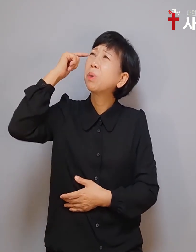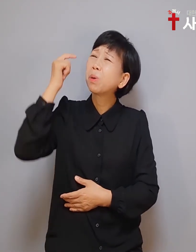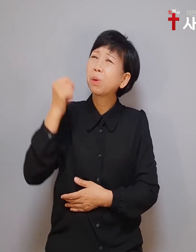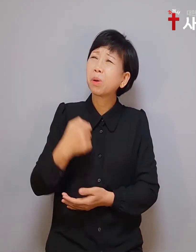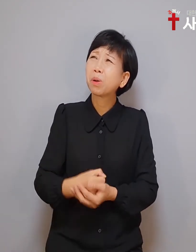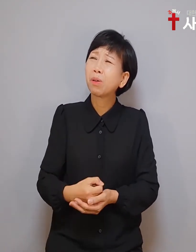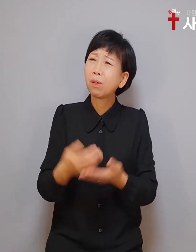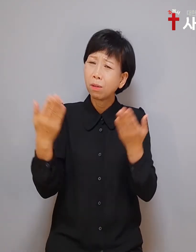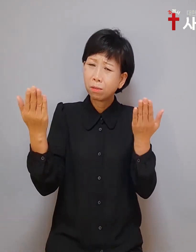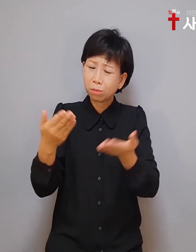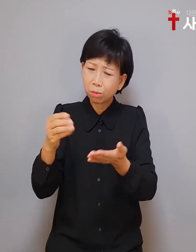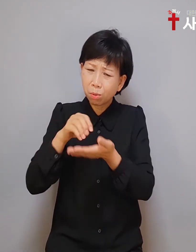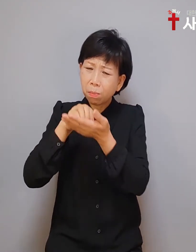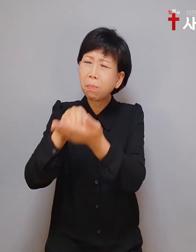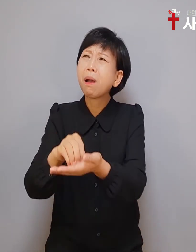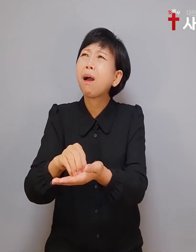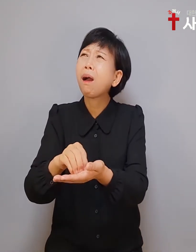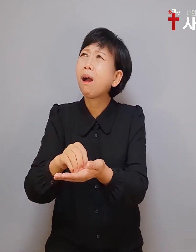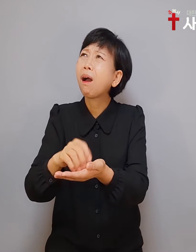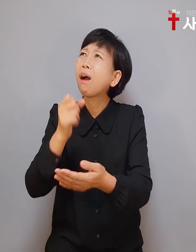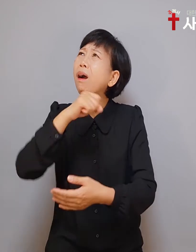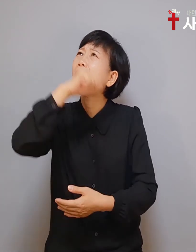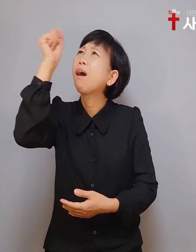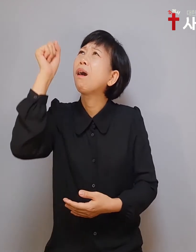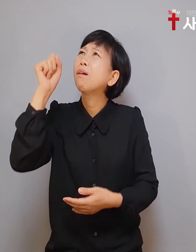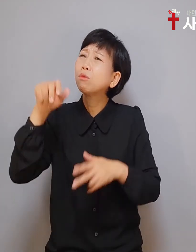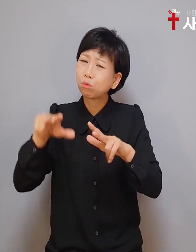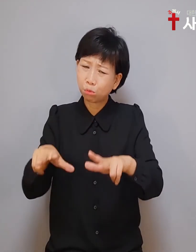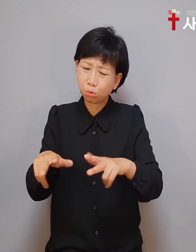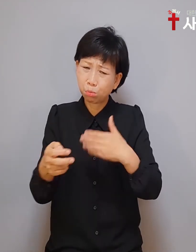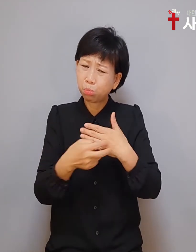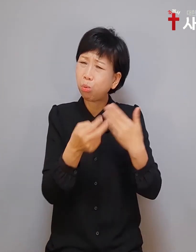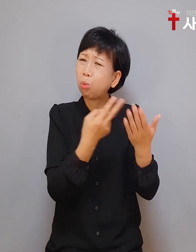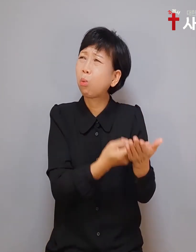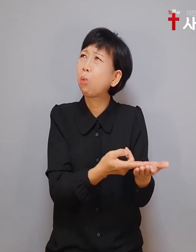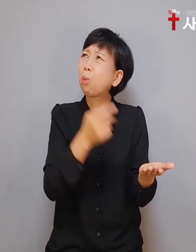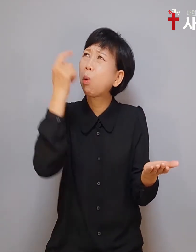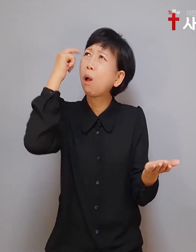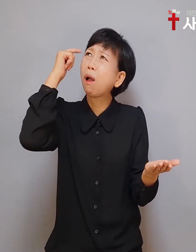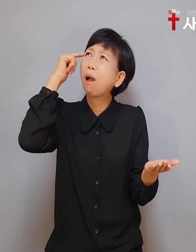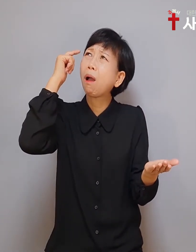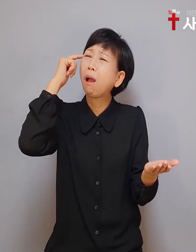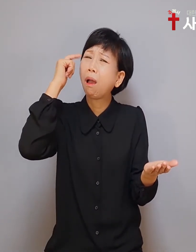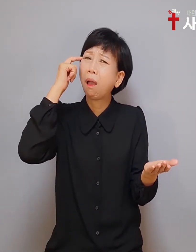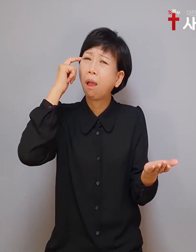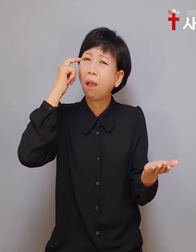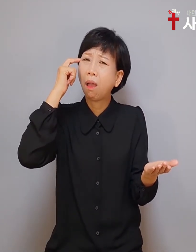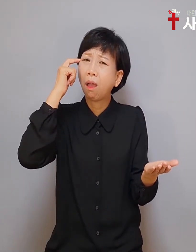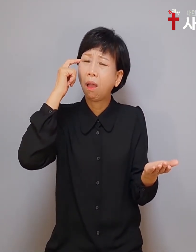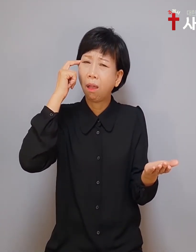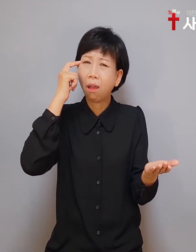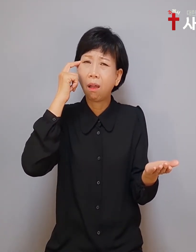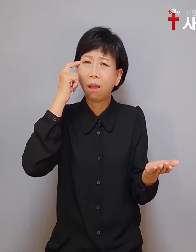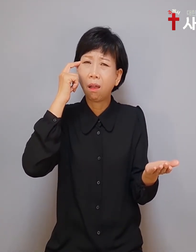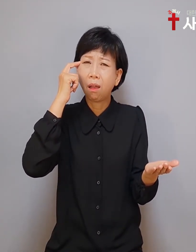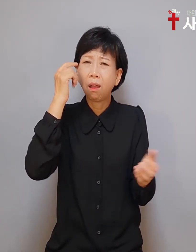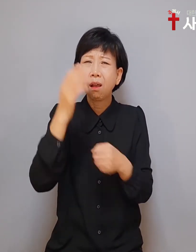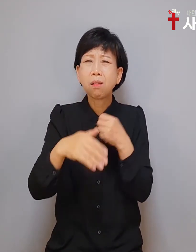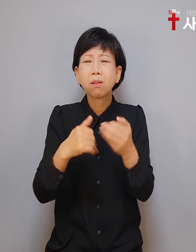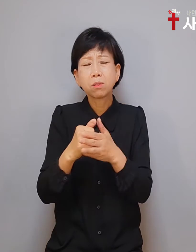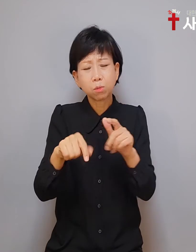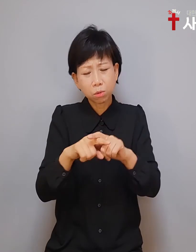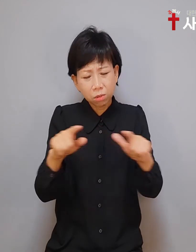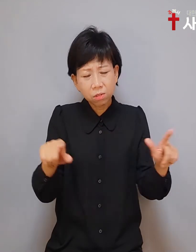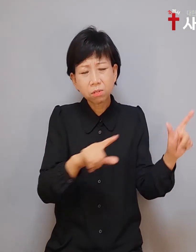하다 마침내 취업을 했는데 하나님 왜 병원에 제가 눕게 하십니까? 하나님 평범하게 좀 살게